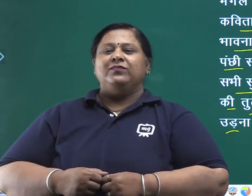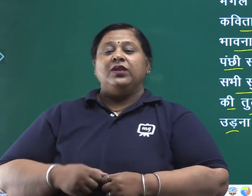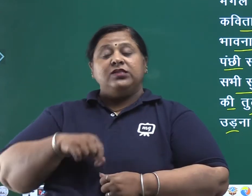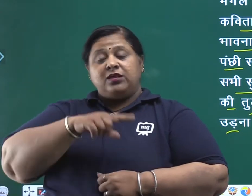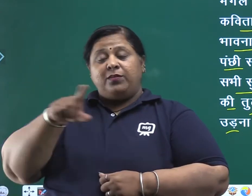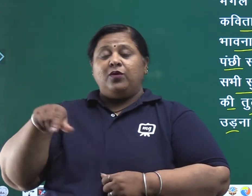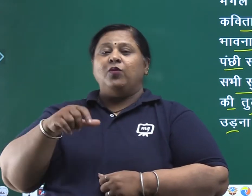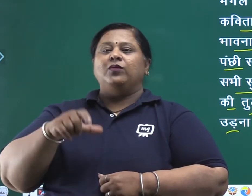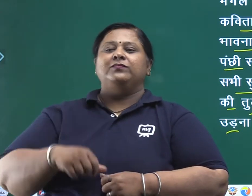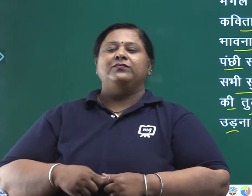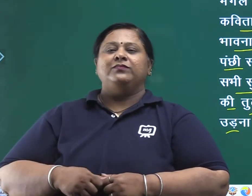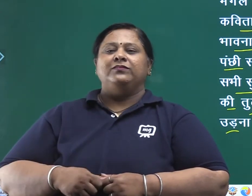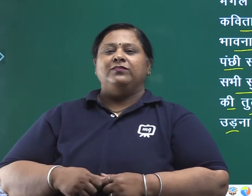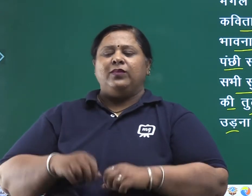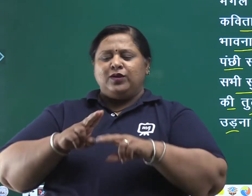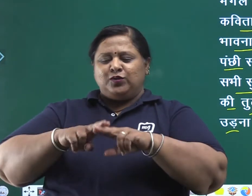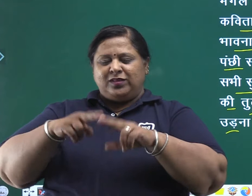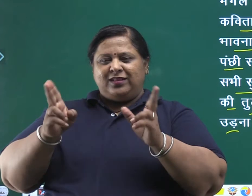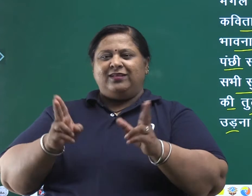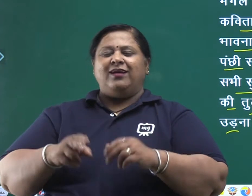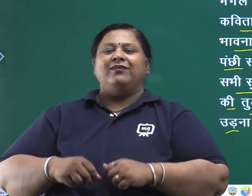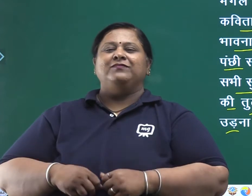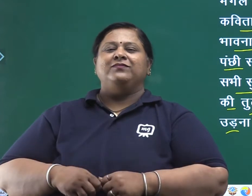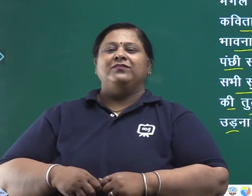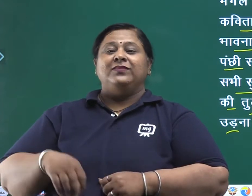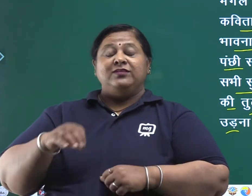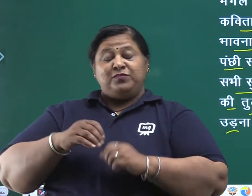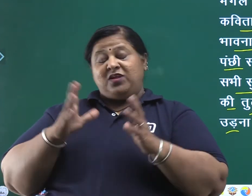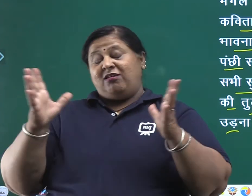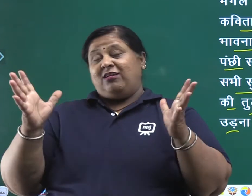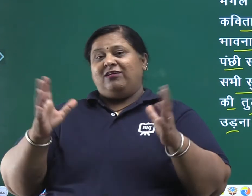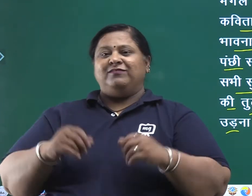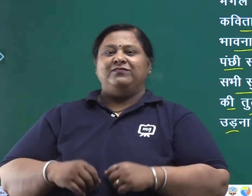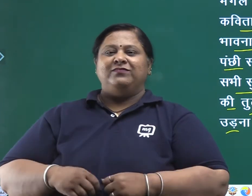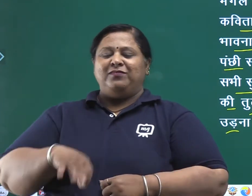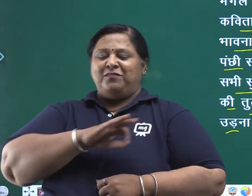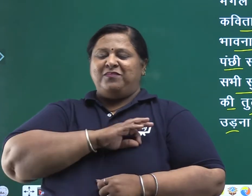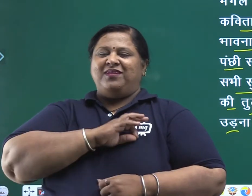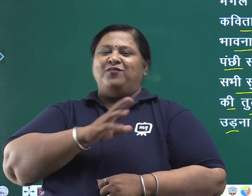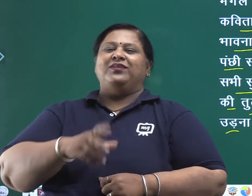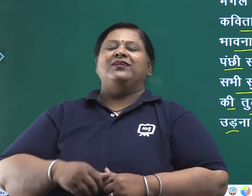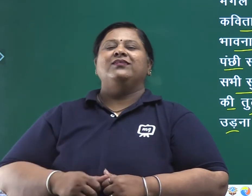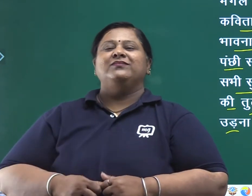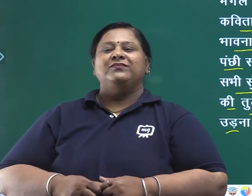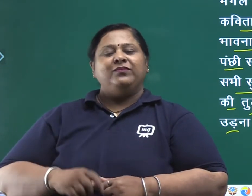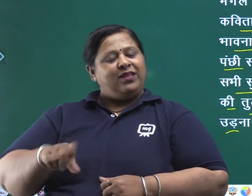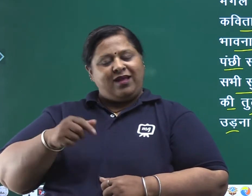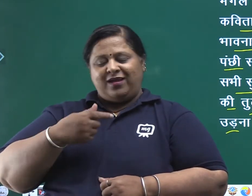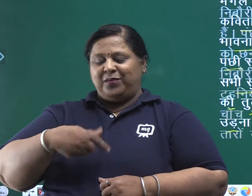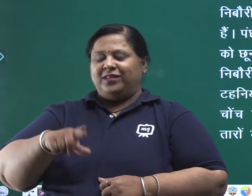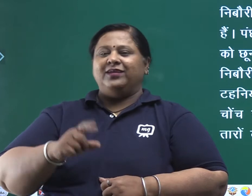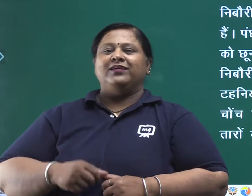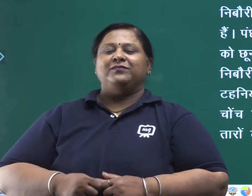सभी को स्वतंत्रता सबसे अधिक प्रिय होती है। आगे बढ़ते